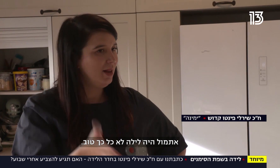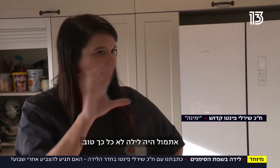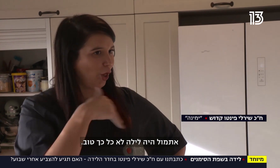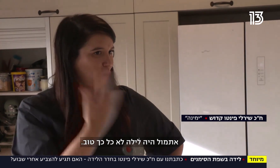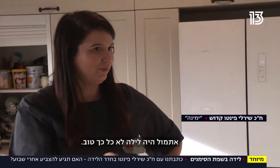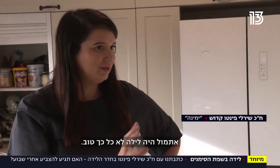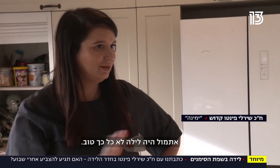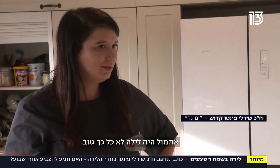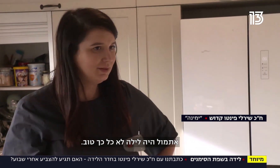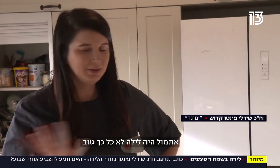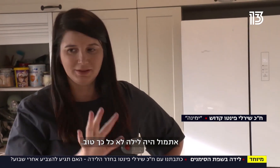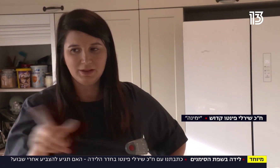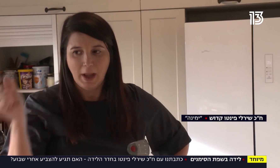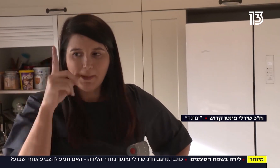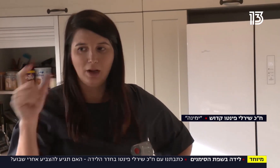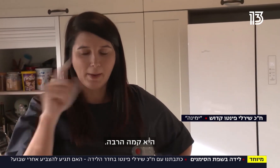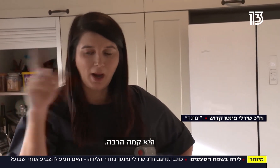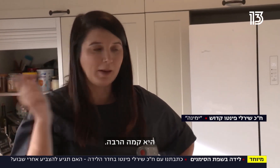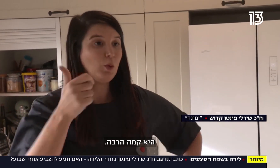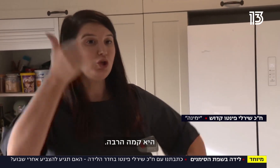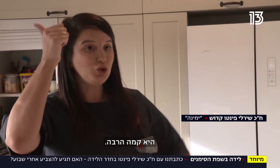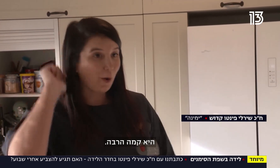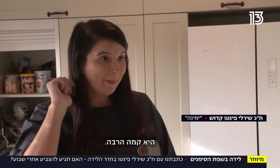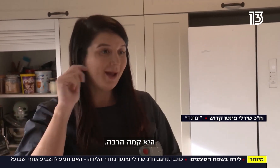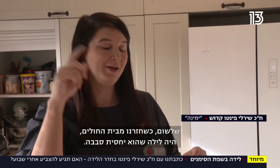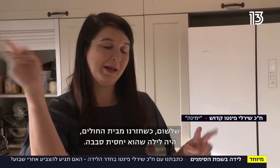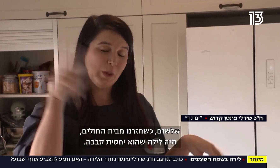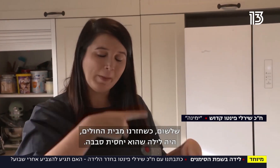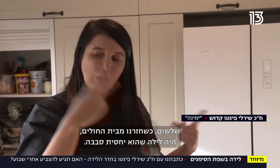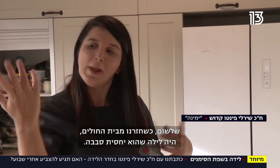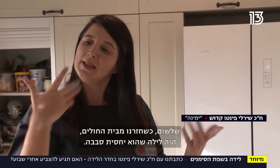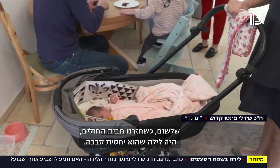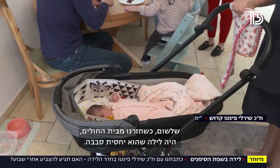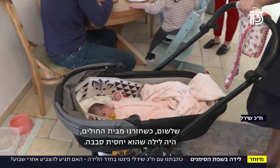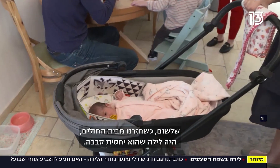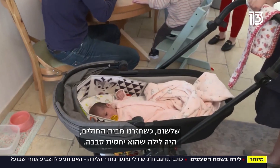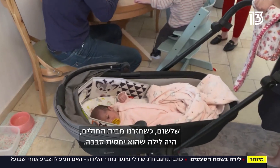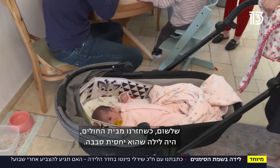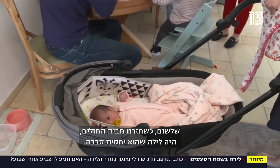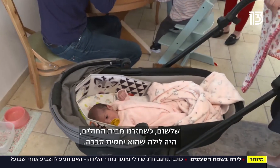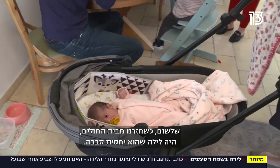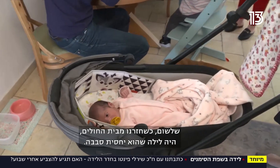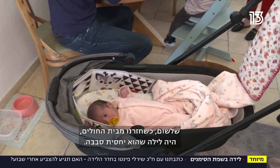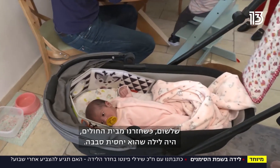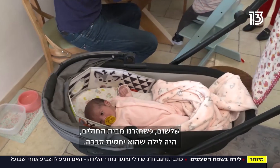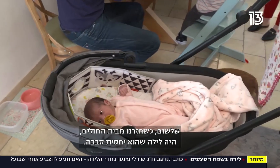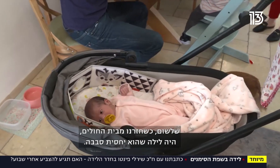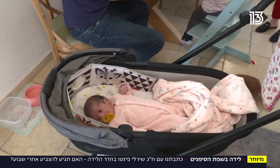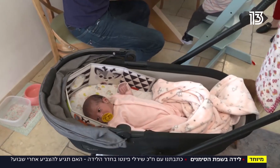אתמול היה לילה לא כל כך טוב, כמה הרבה, שלשום, כשחזרנו מבית חולים, היה לילה שהוא יחסית סבבה,